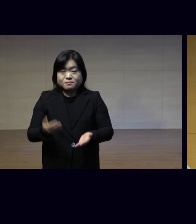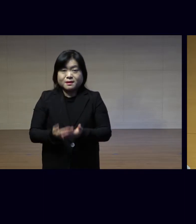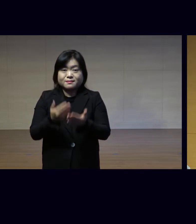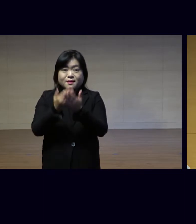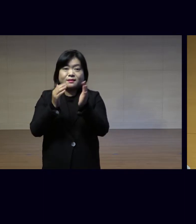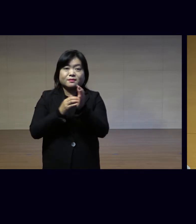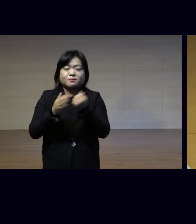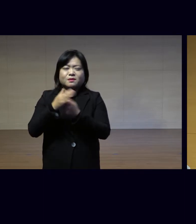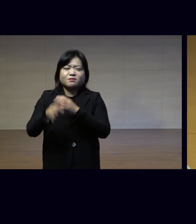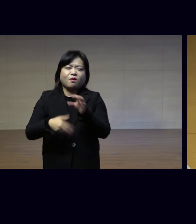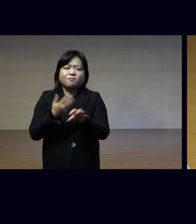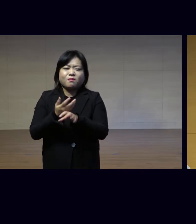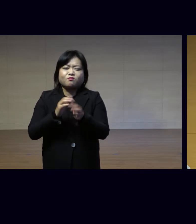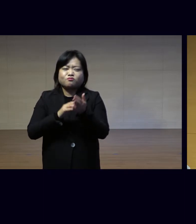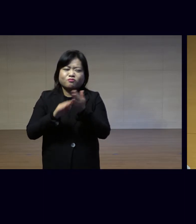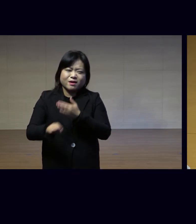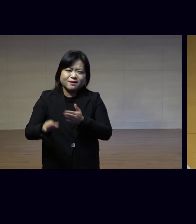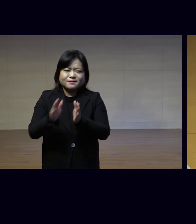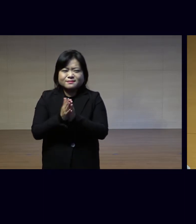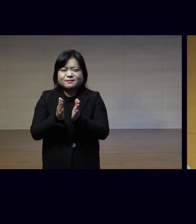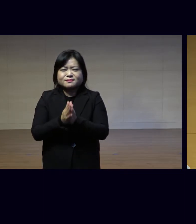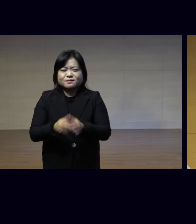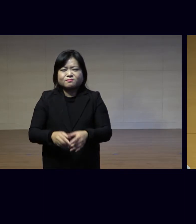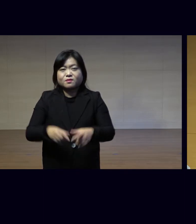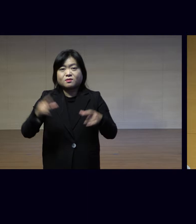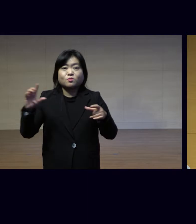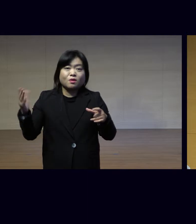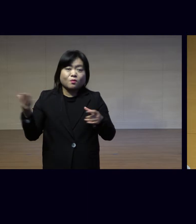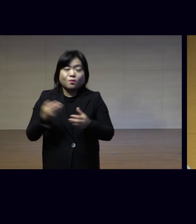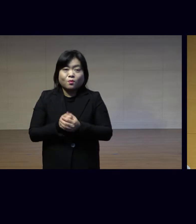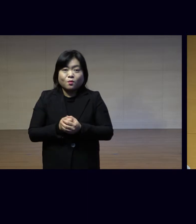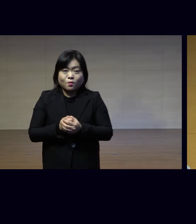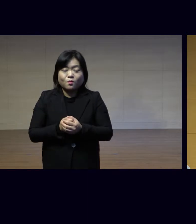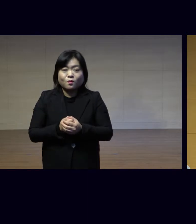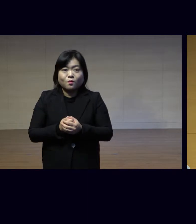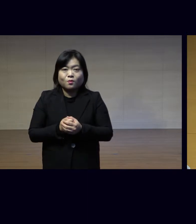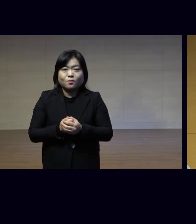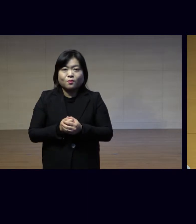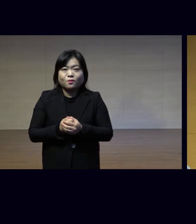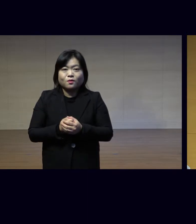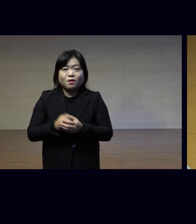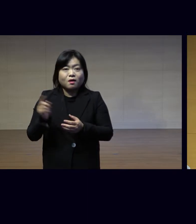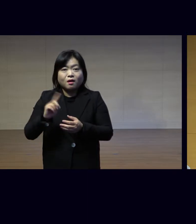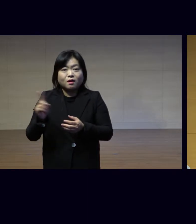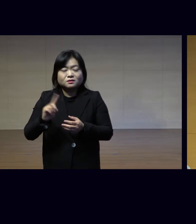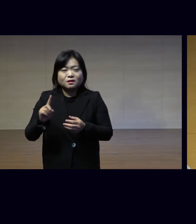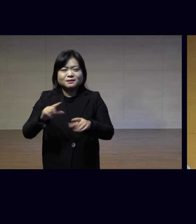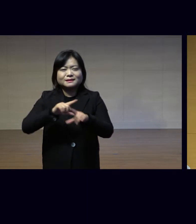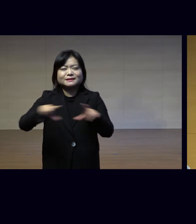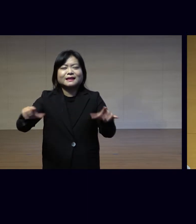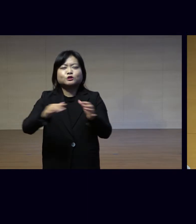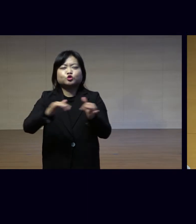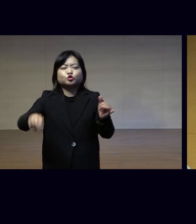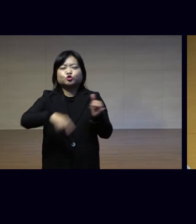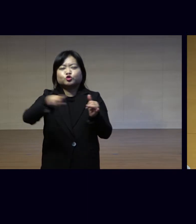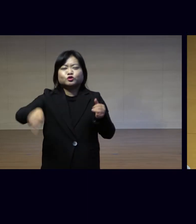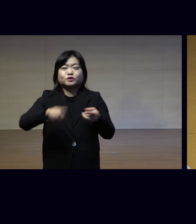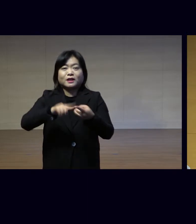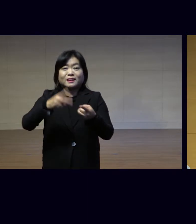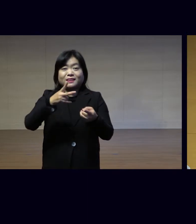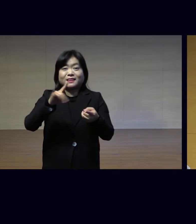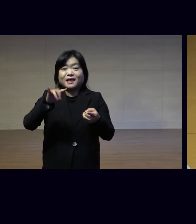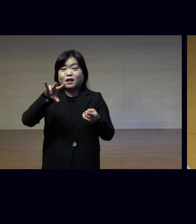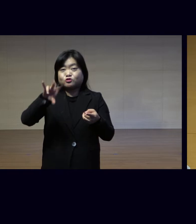이후에 막 그런 게 막 커지고 소위 그 어떤 대중이 개념이 생기면서 소설이